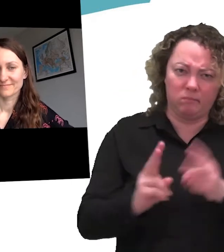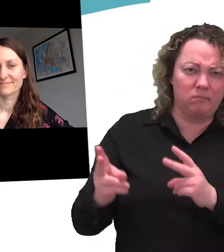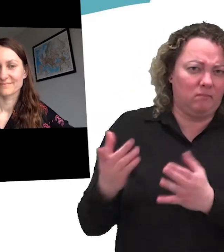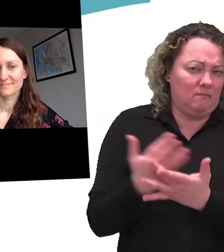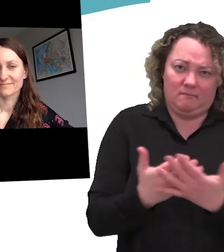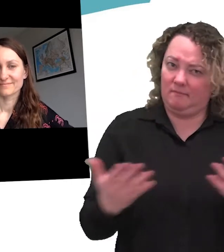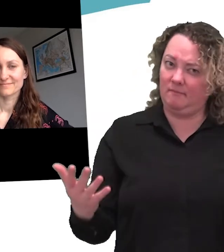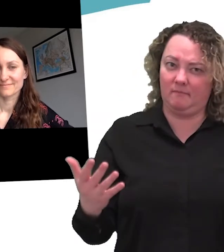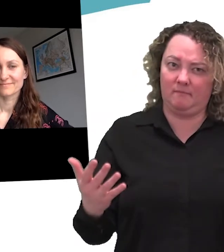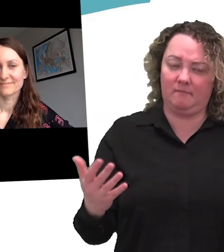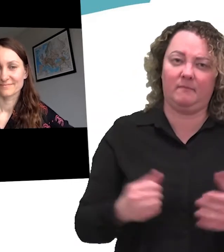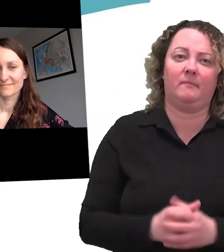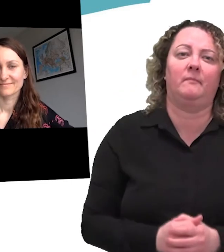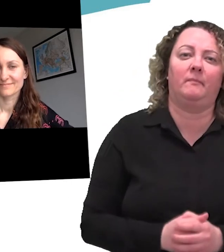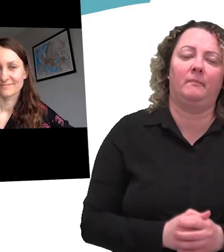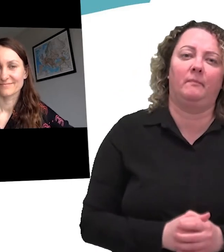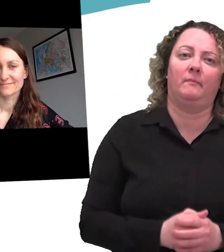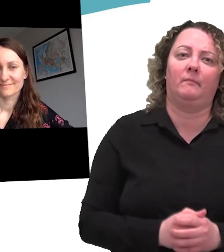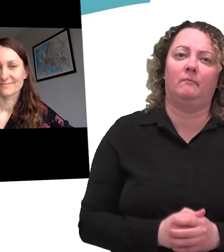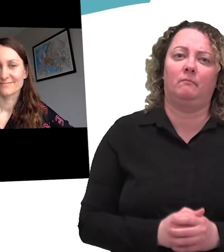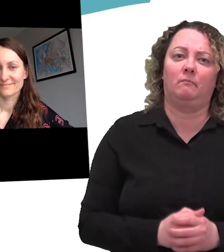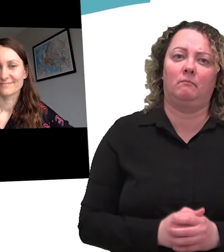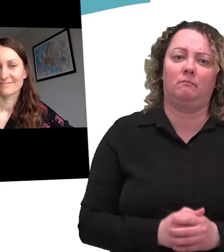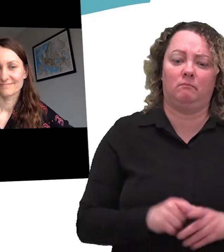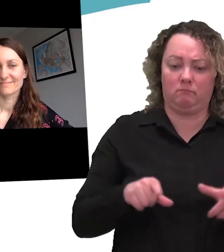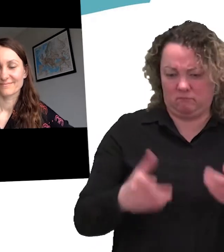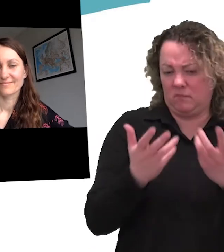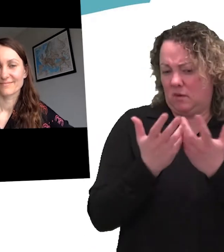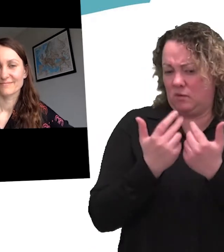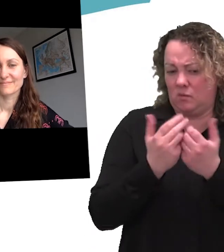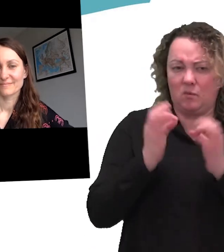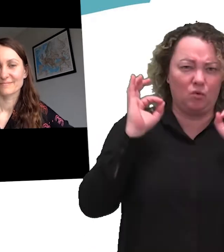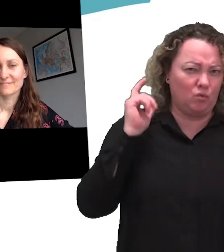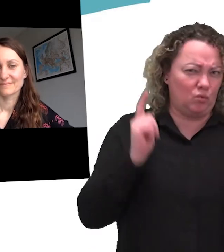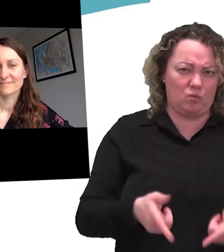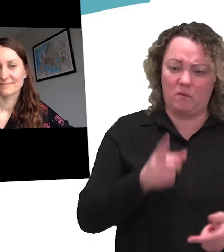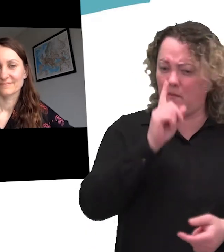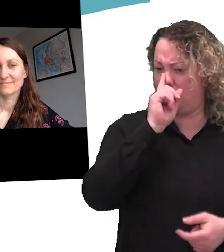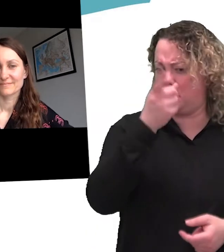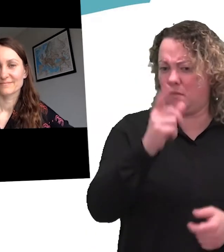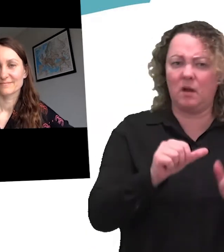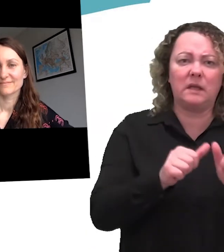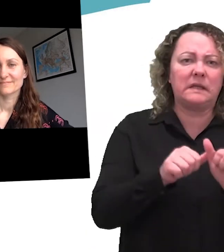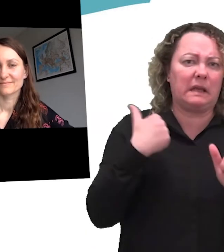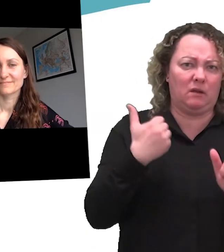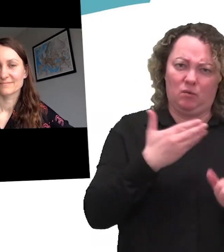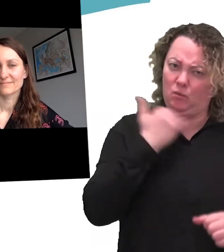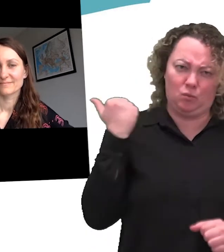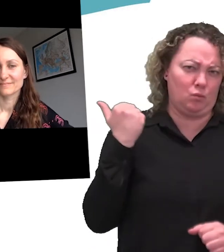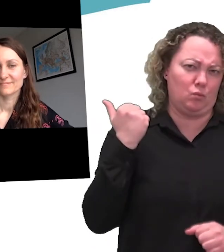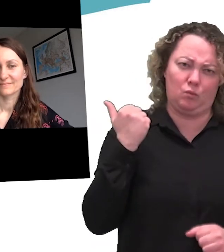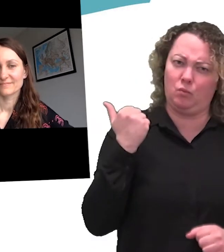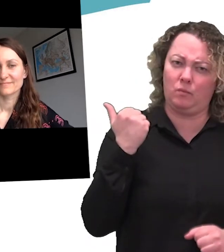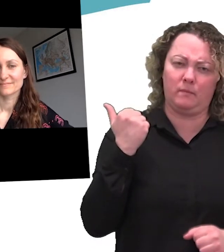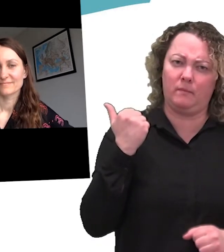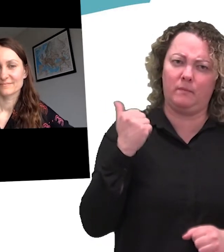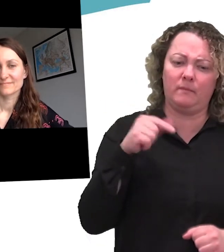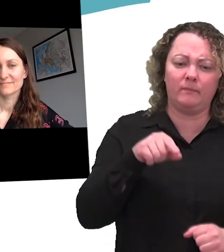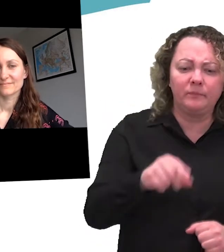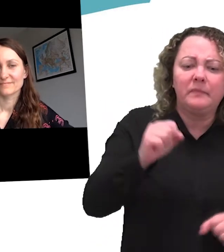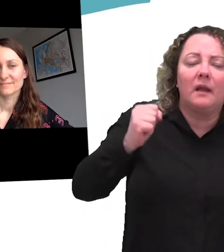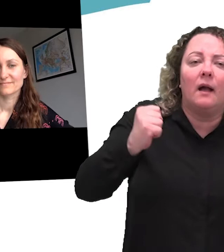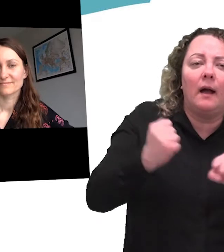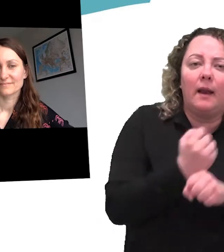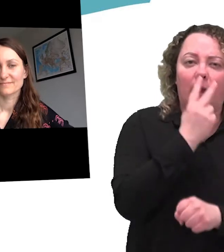namuose, tai tas skaičius nelabai ir skirtusi. Tai vat tą reikia žiūrėti paprasčiau